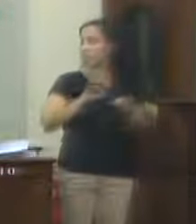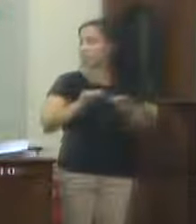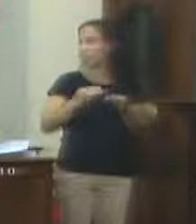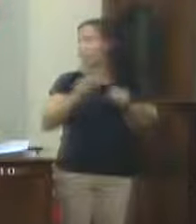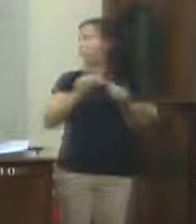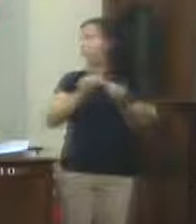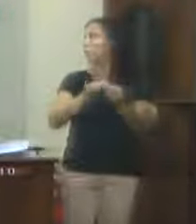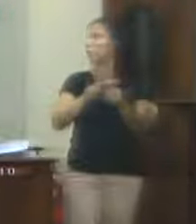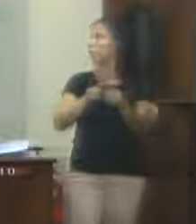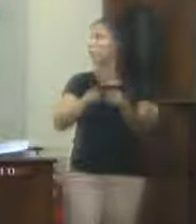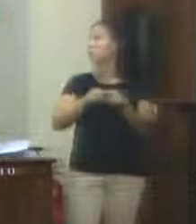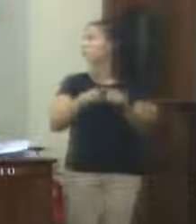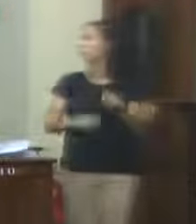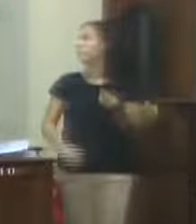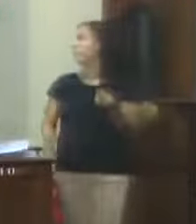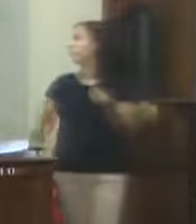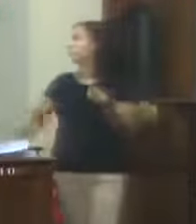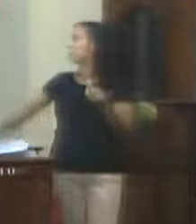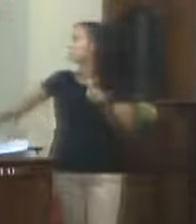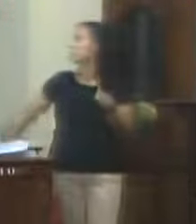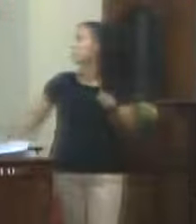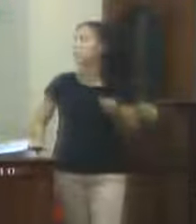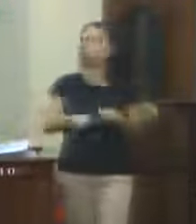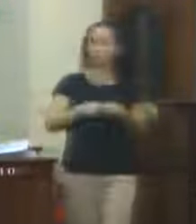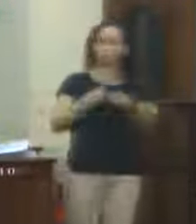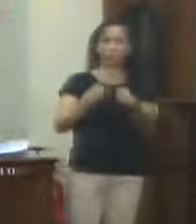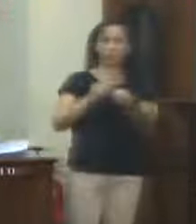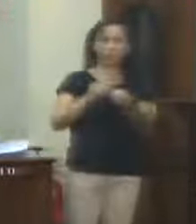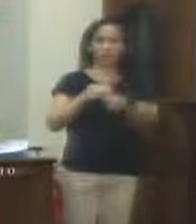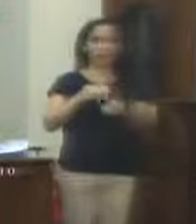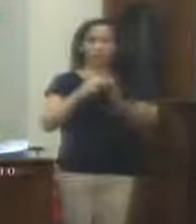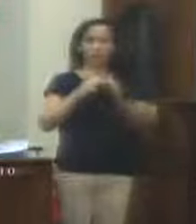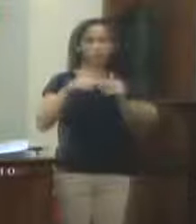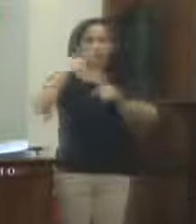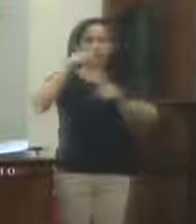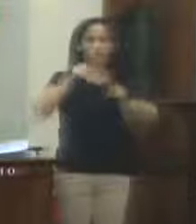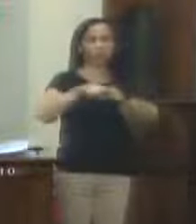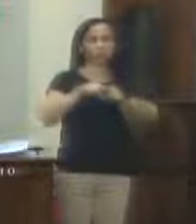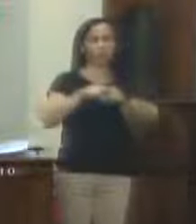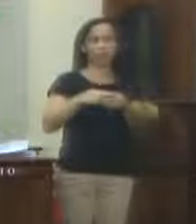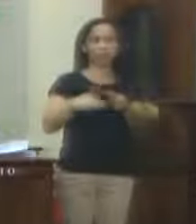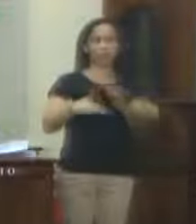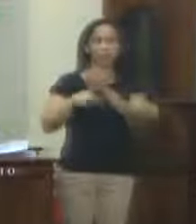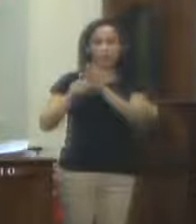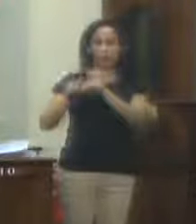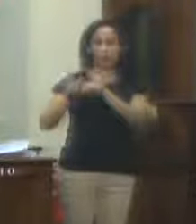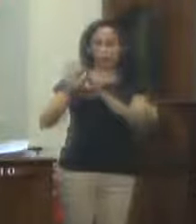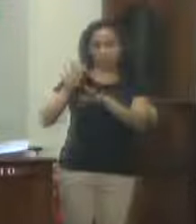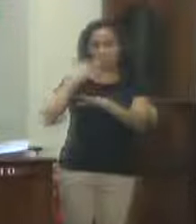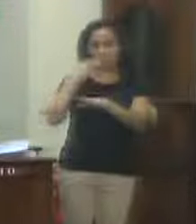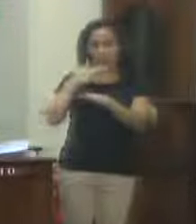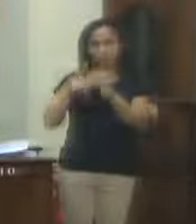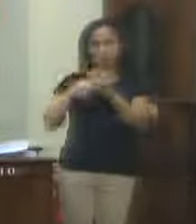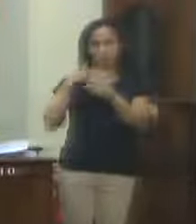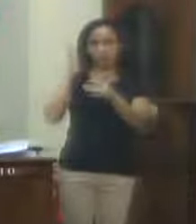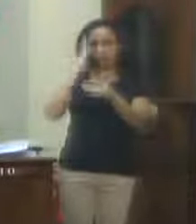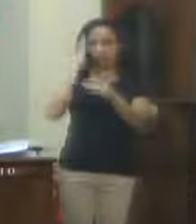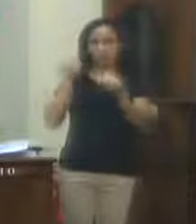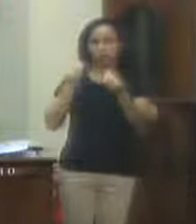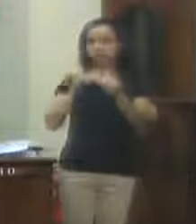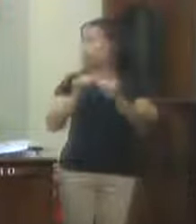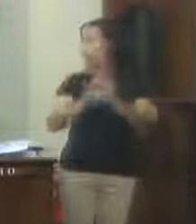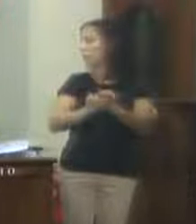eminente e agravante, considerando o fluxo intenso de veículos na via. Diante do exposto e considerando a relevância do assunto